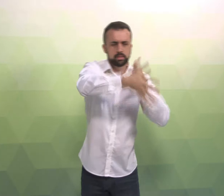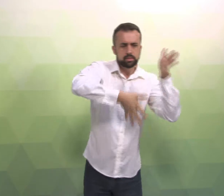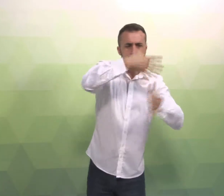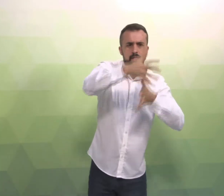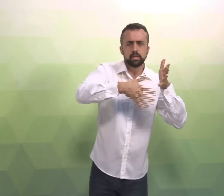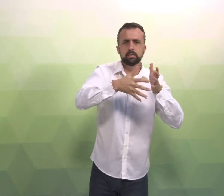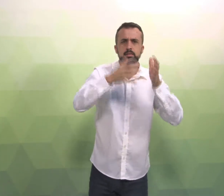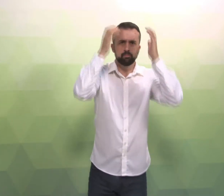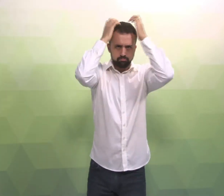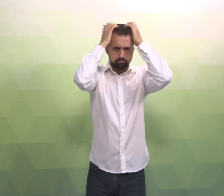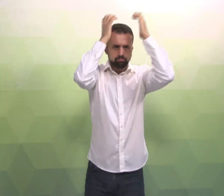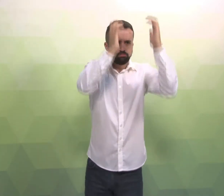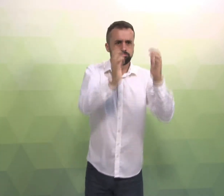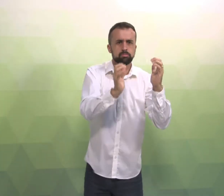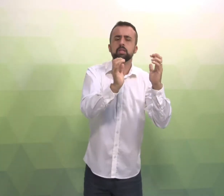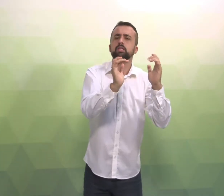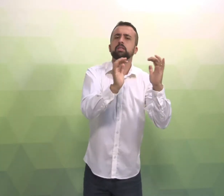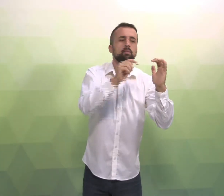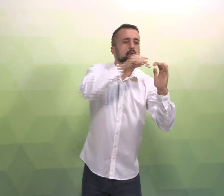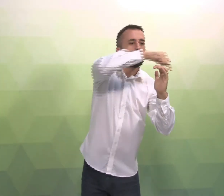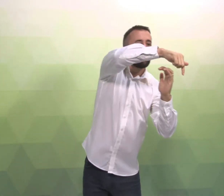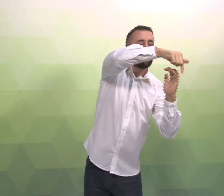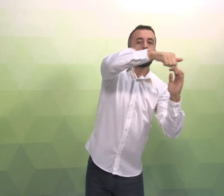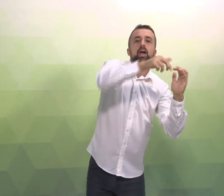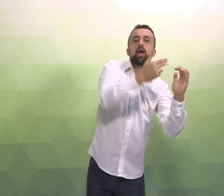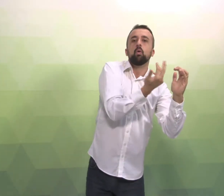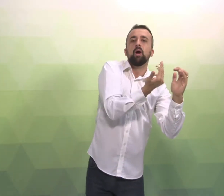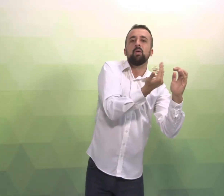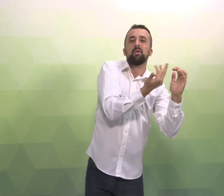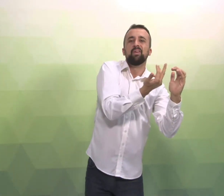orais se processam no mesmo hemisfério cerebral.